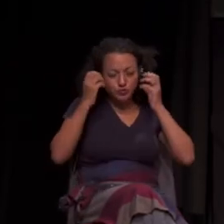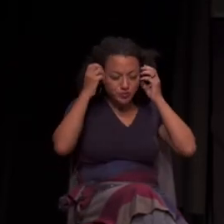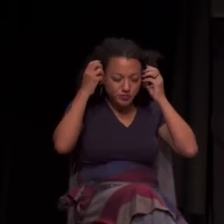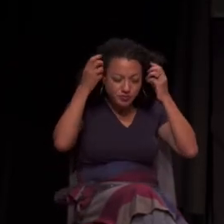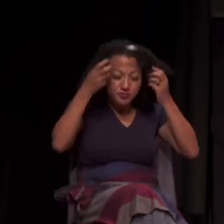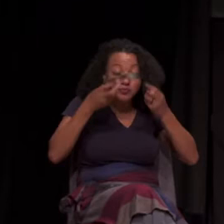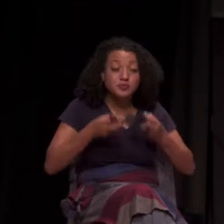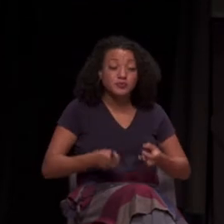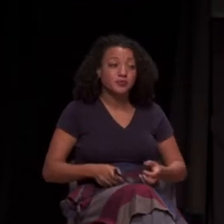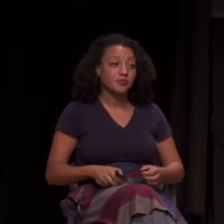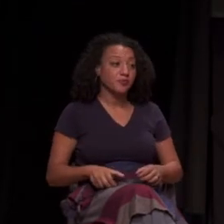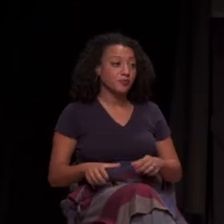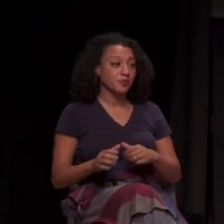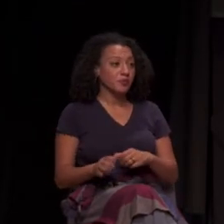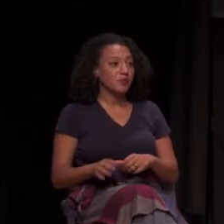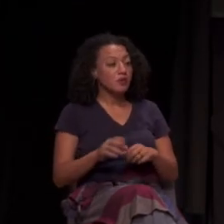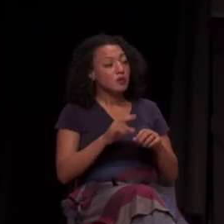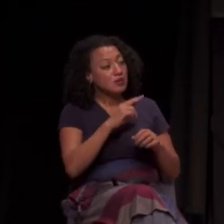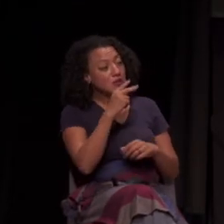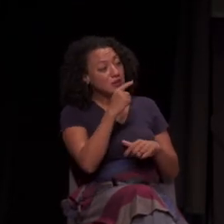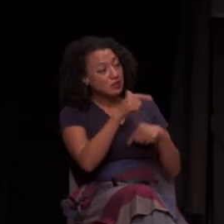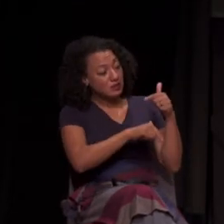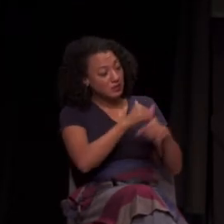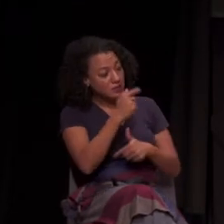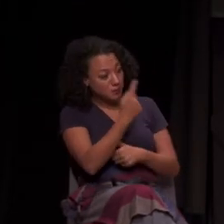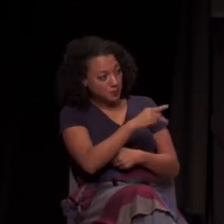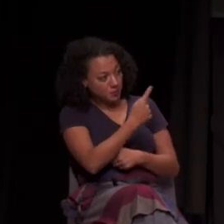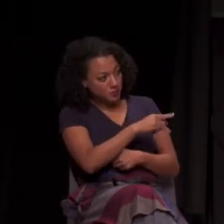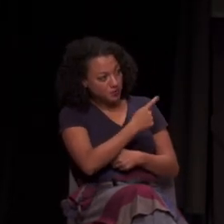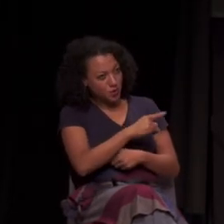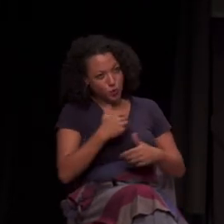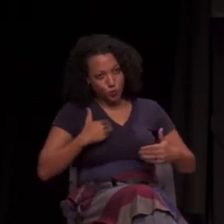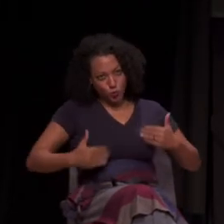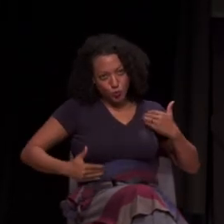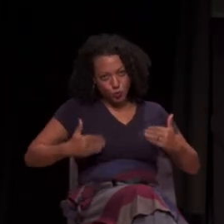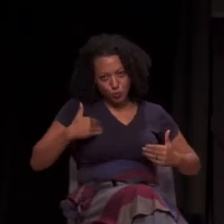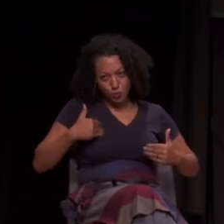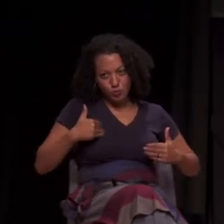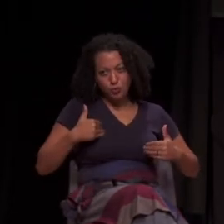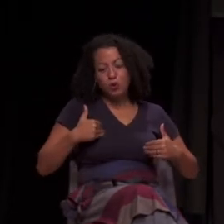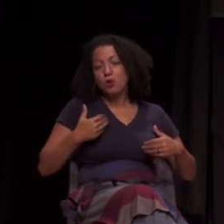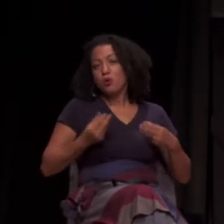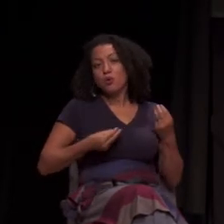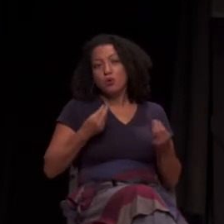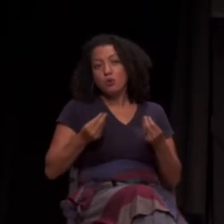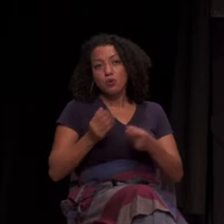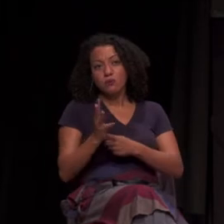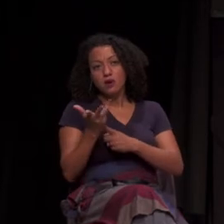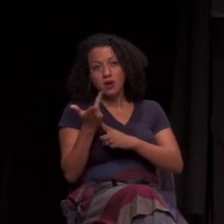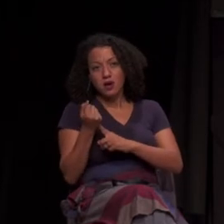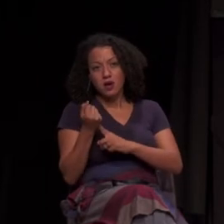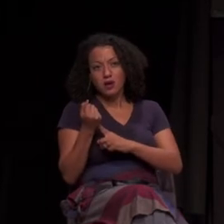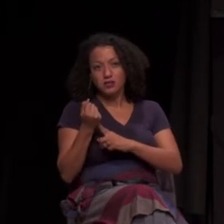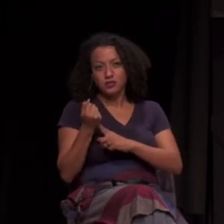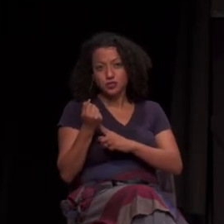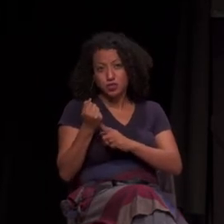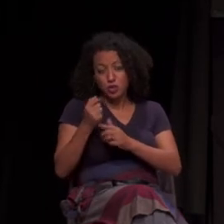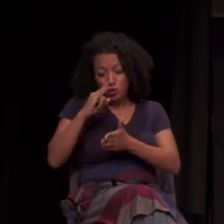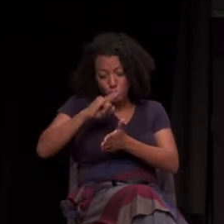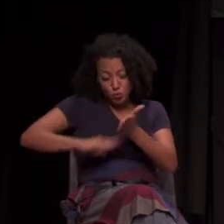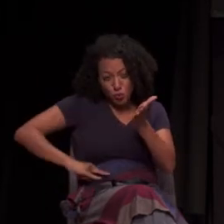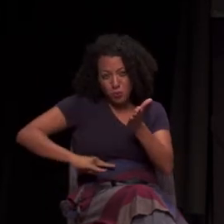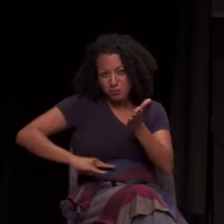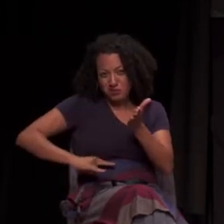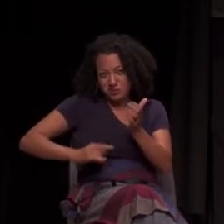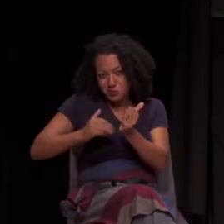Sim. Sobre o trabalho de Sadie Barnett, até que ponto a interferência artística sobre documentos que são tidos